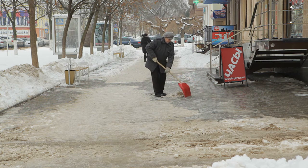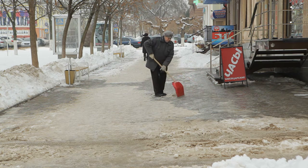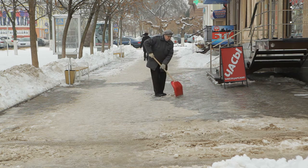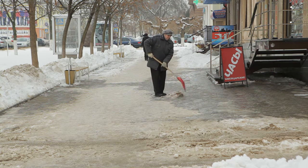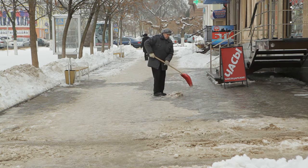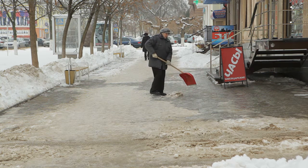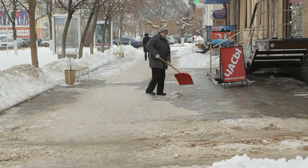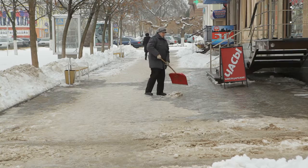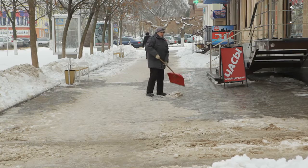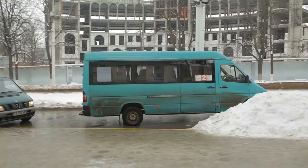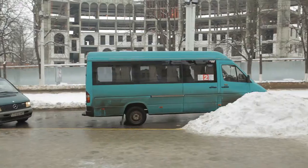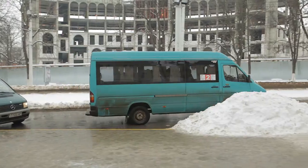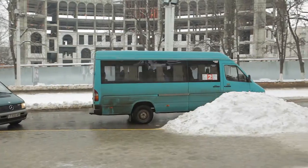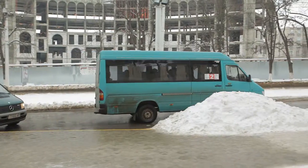пальцев выключил весь звук.